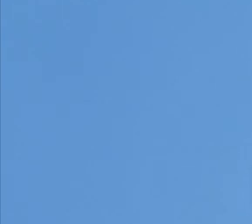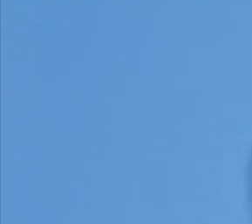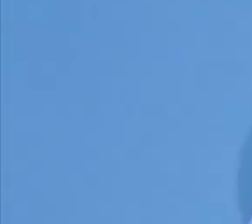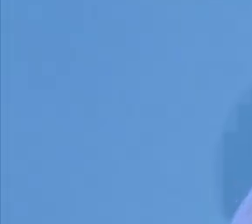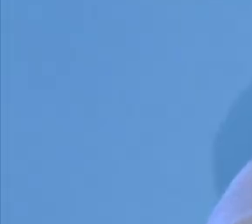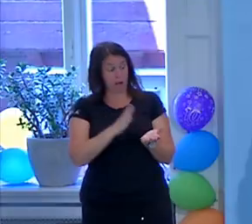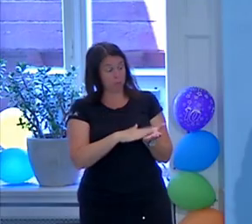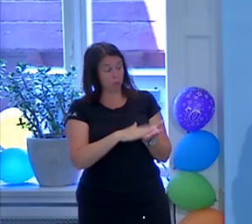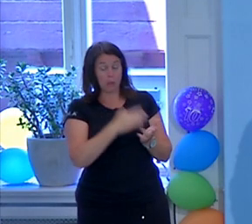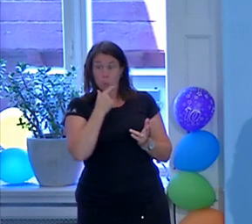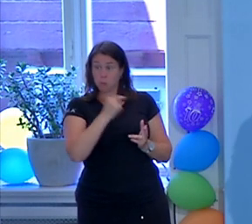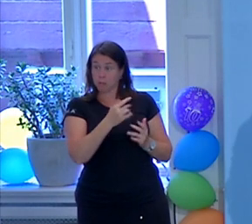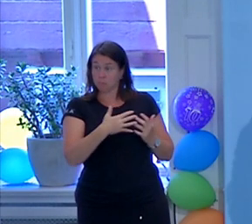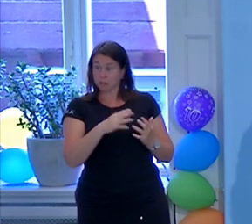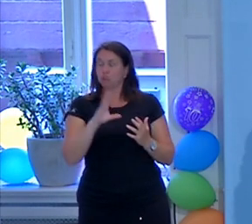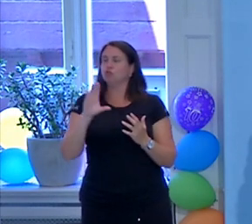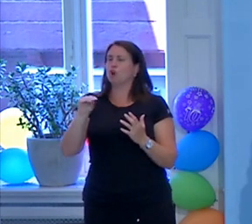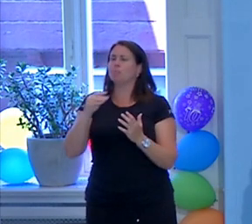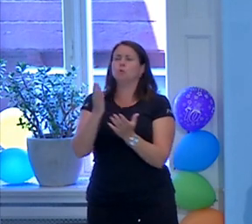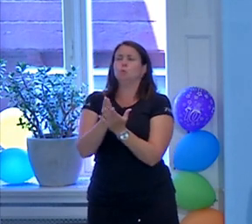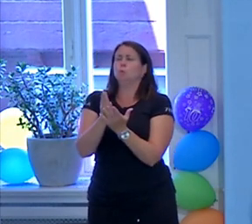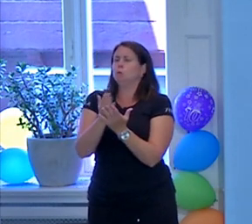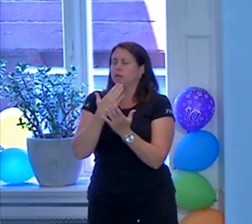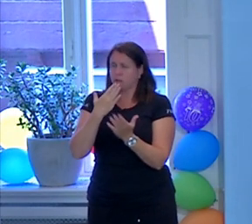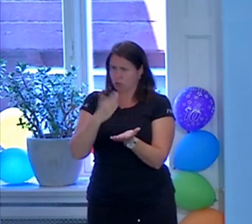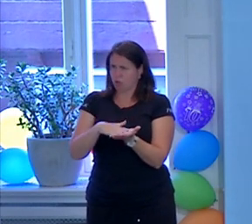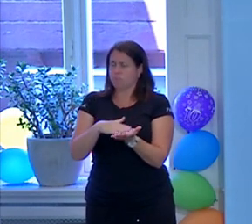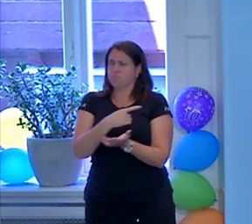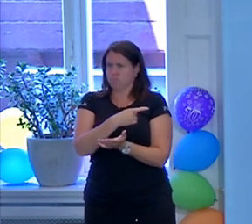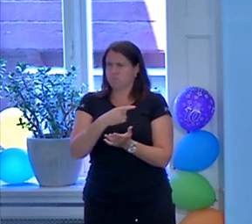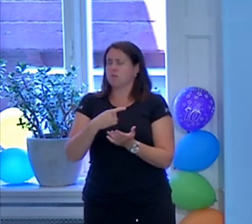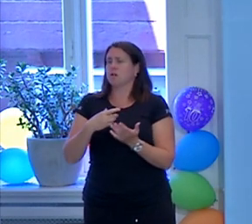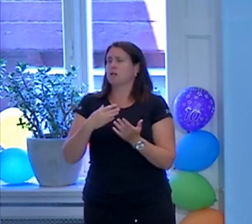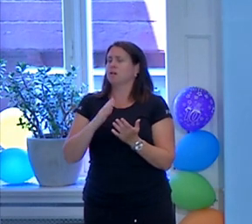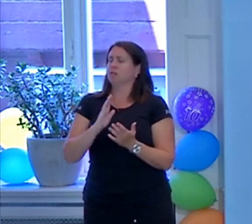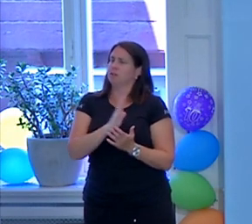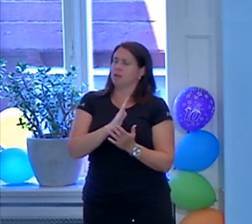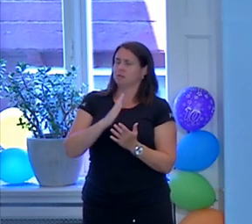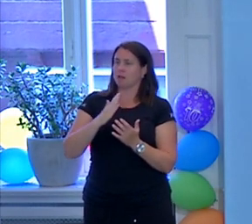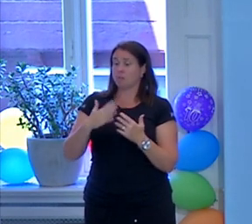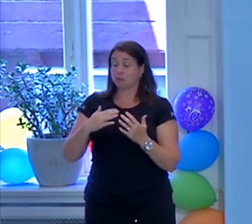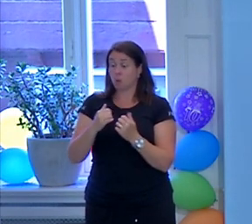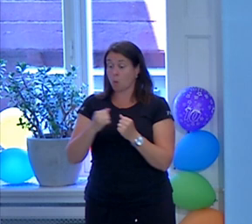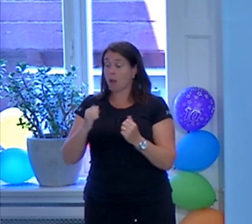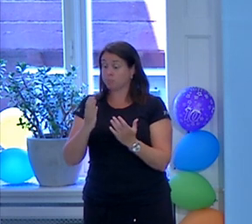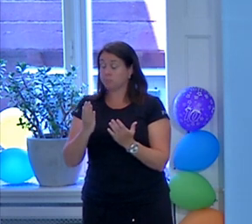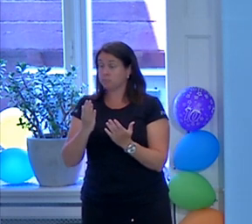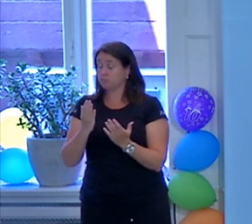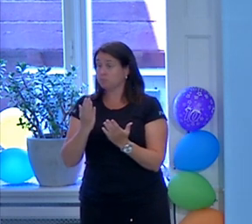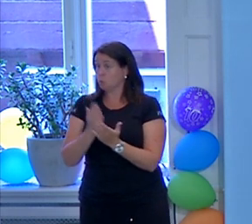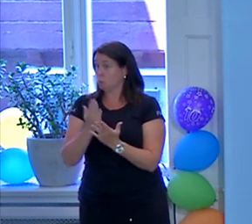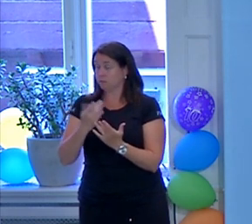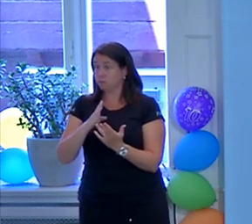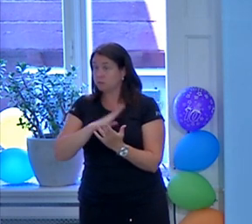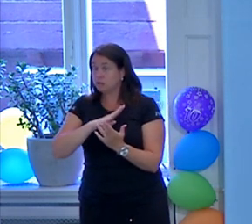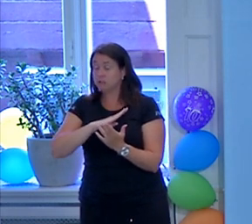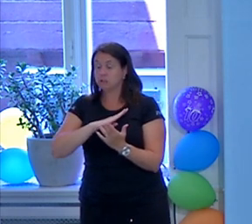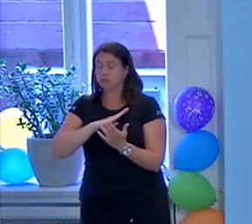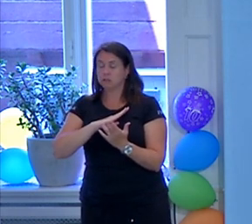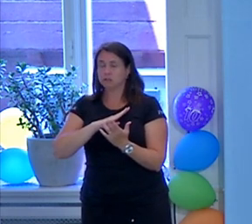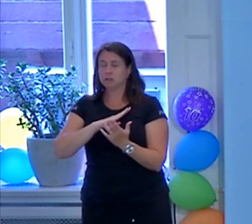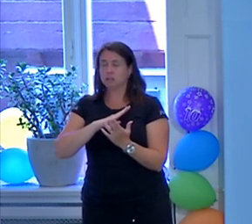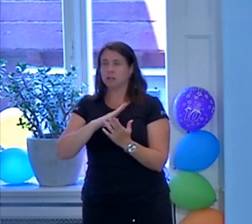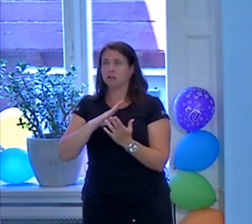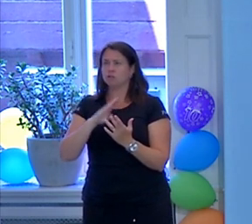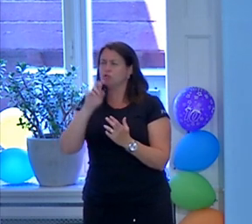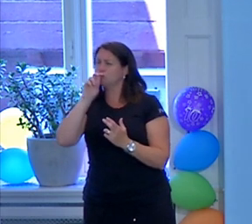applådera Lunds arbete? Absolut, självklart. Och sen, jag skulle säga att det finns... Grejen har blivit att det är så väldigt